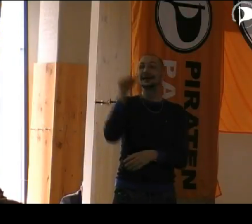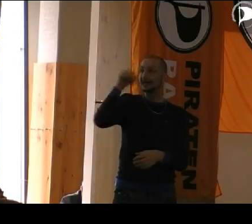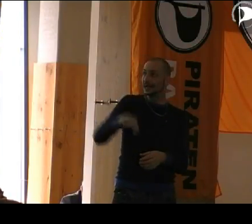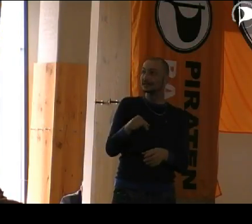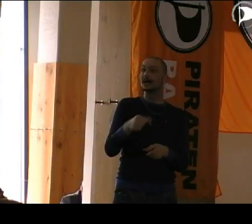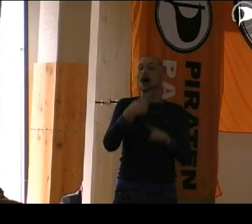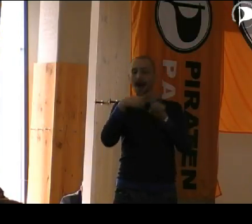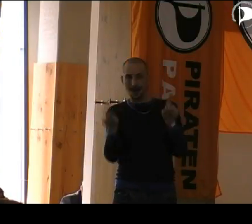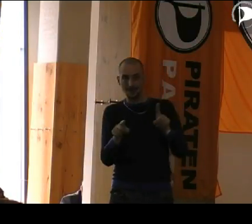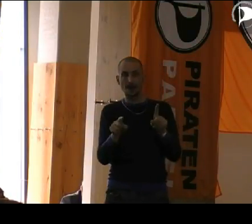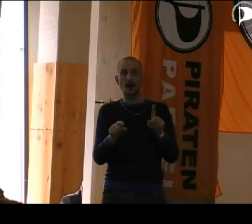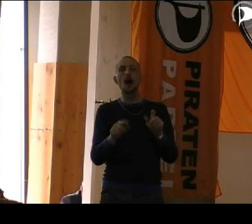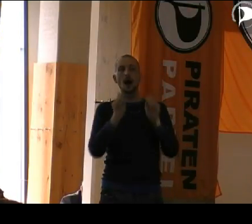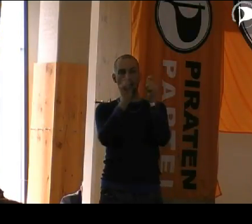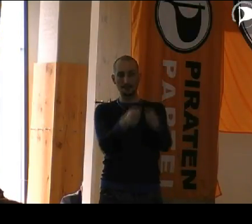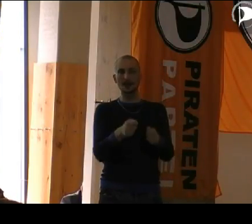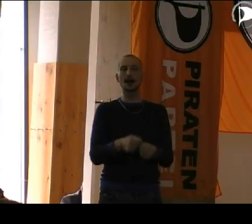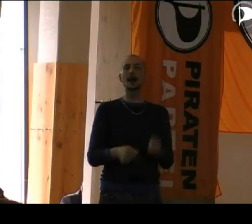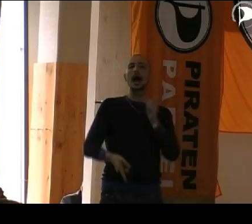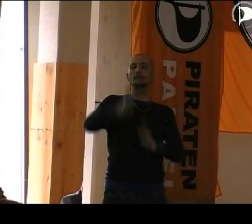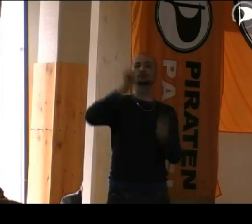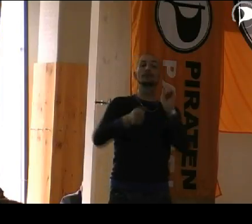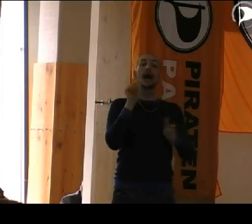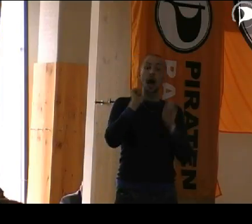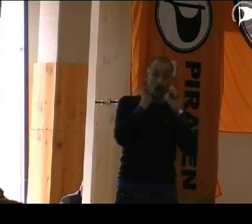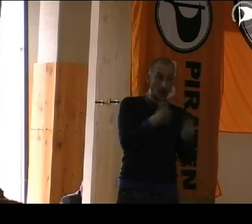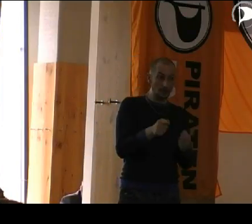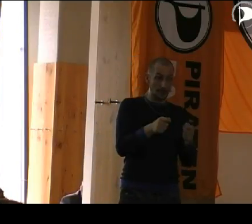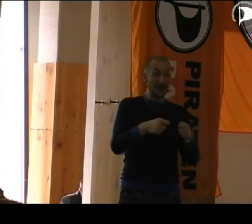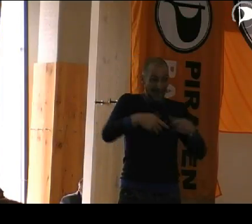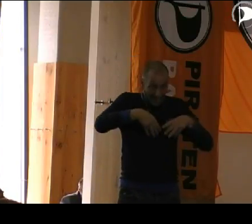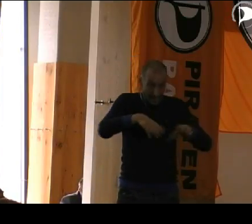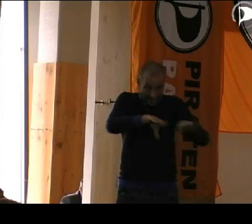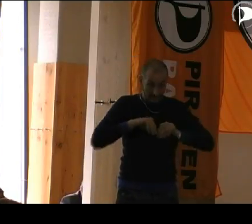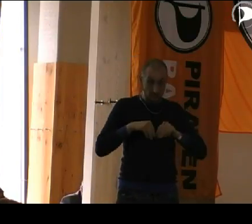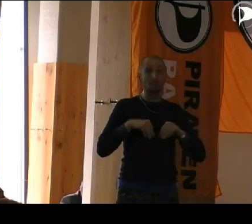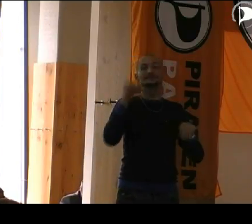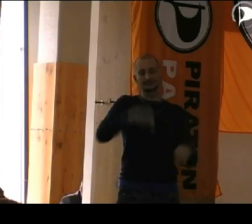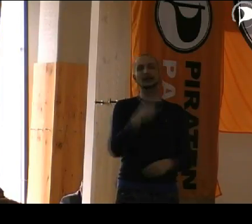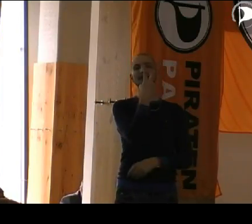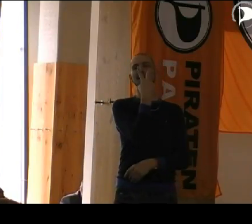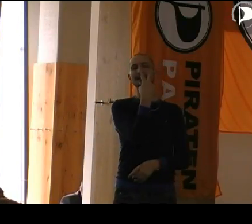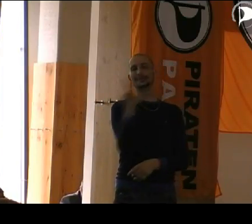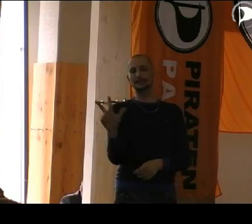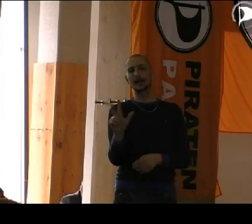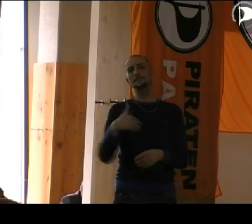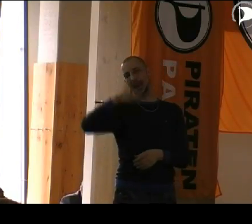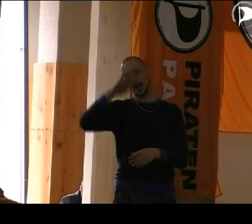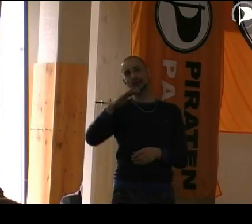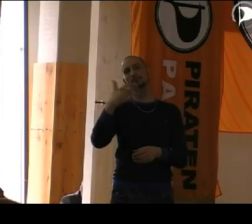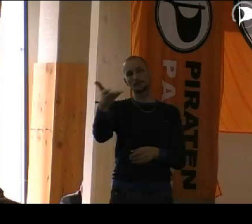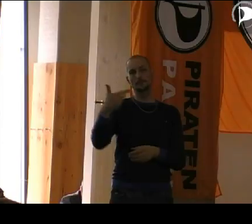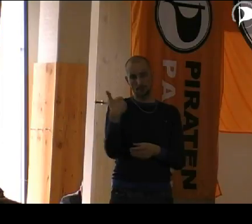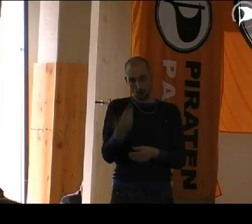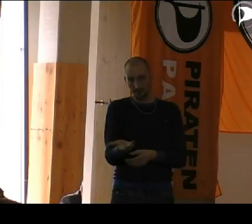anderen anfang ganz einfach aus der anteil hat müsste um angenommen zu werden die zwei drittel mehrheit bekommen also wer es da